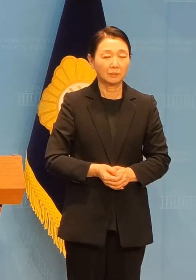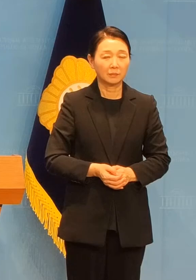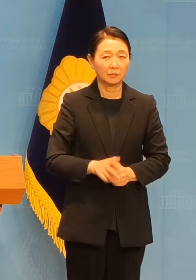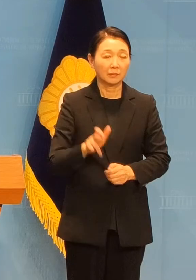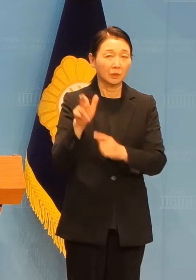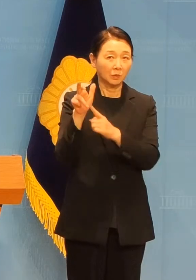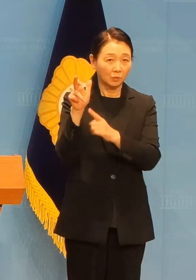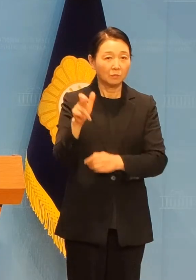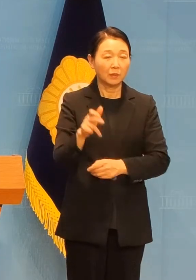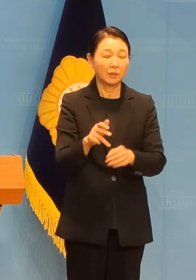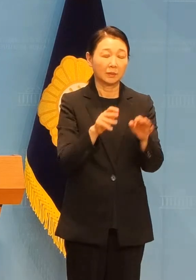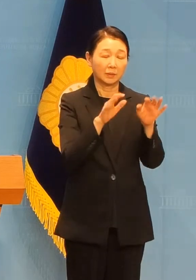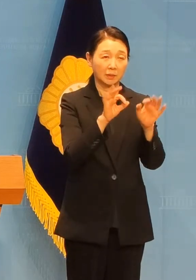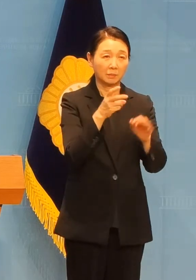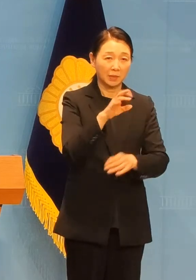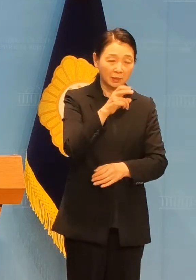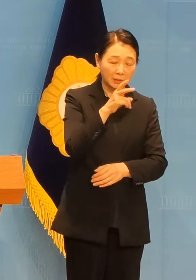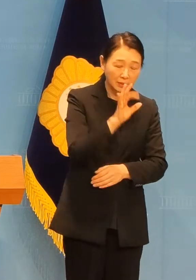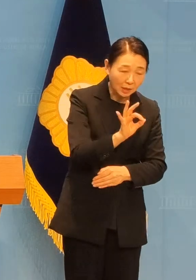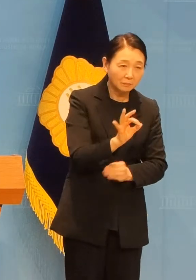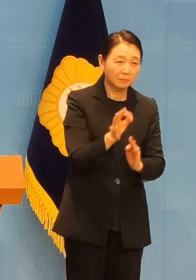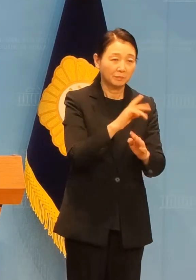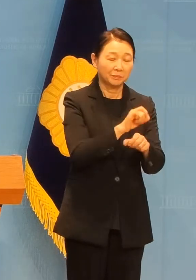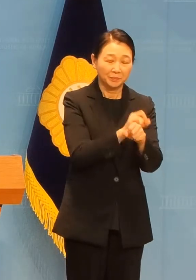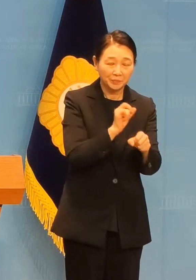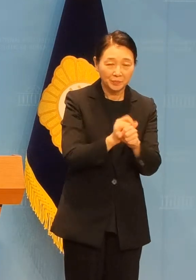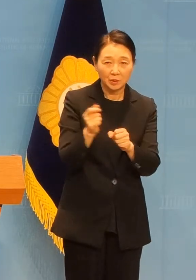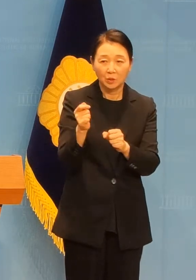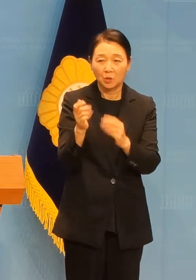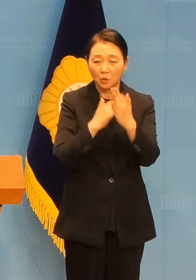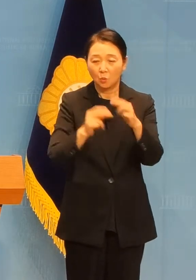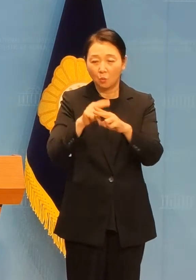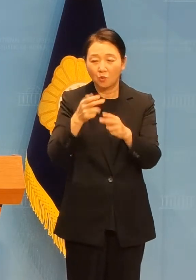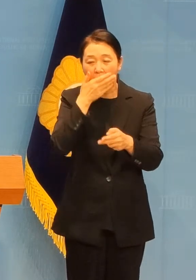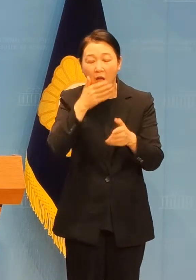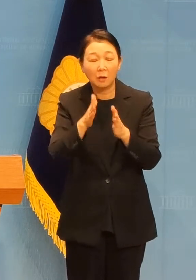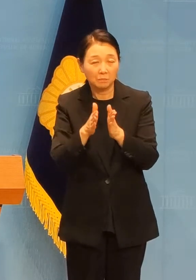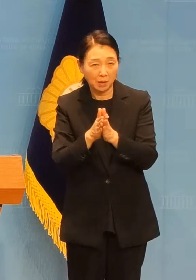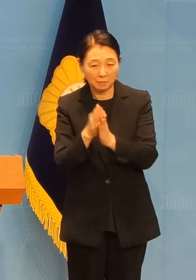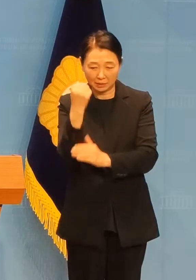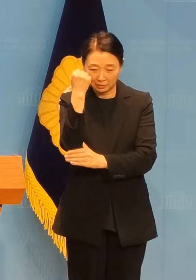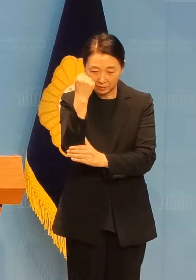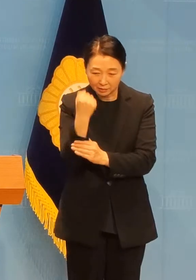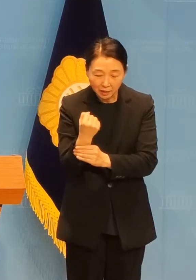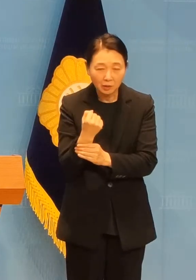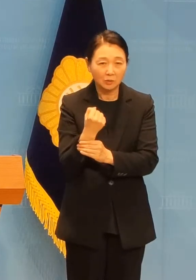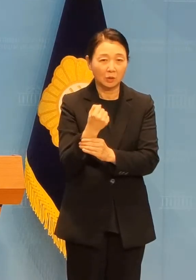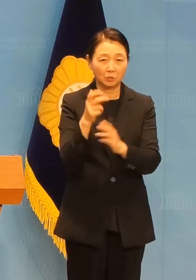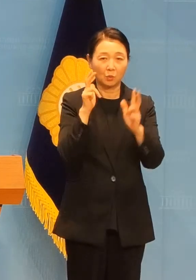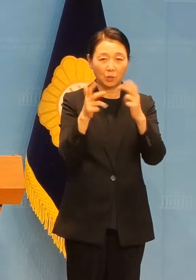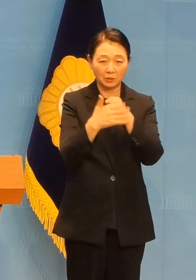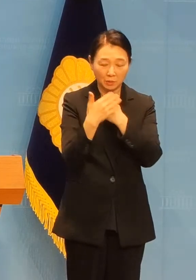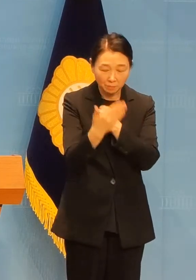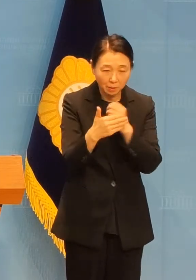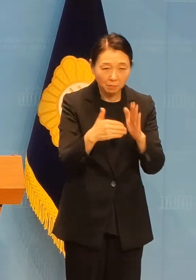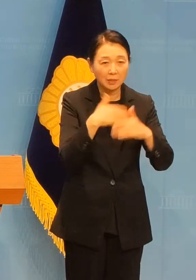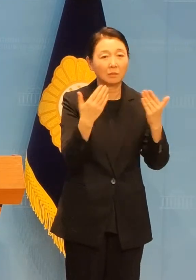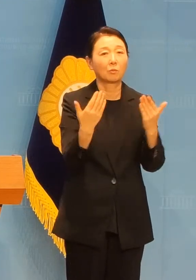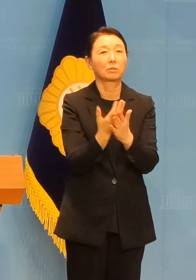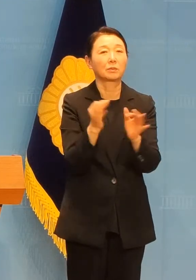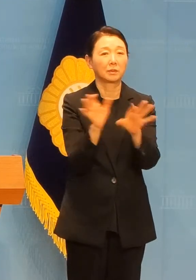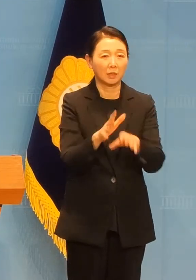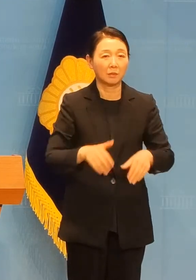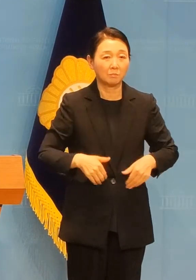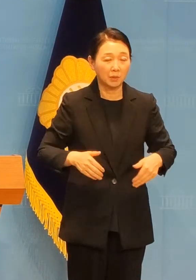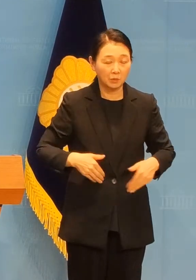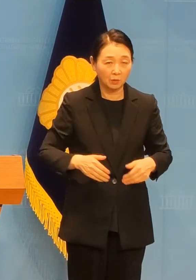쿠팡, 김앤장, 공무원 유착, 썩을 대로 썩은 기업범죄 면책 카르텔 일벌백계해야 합니다.